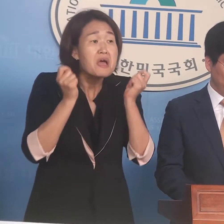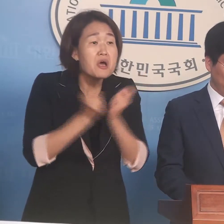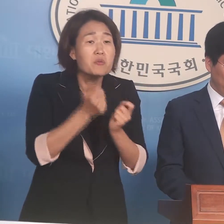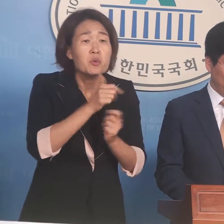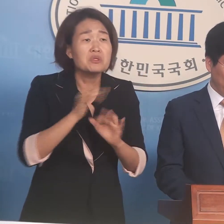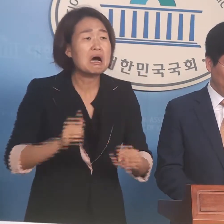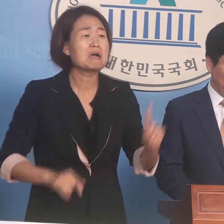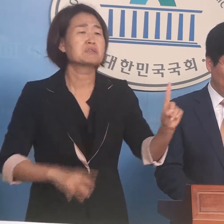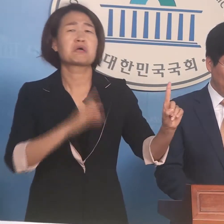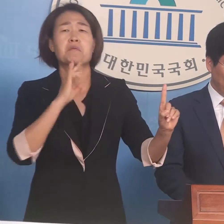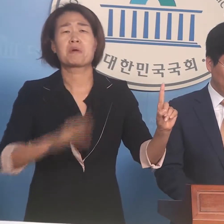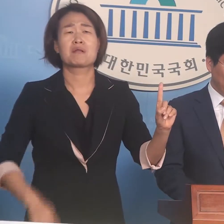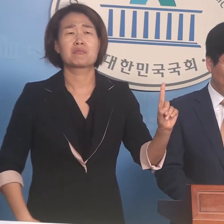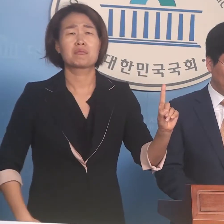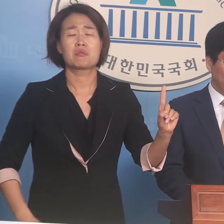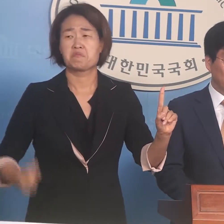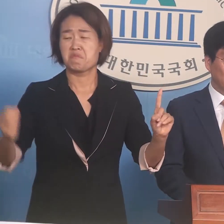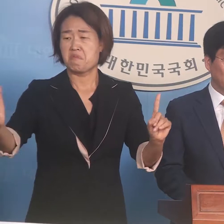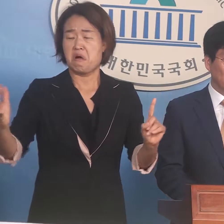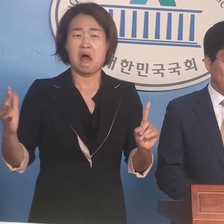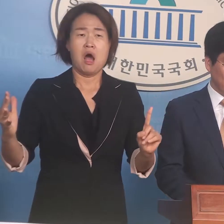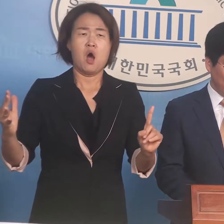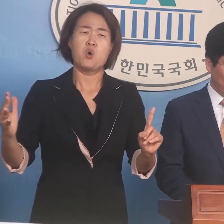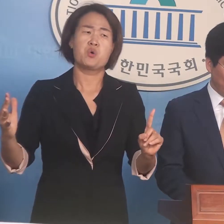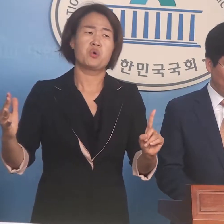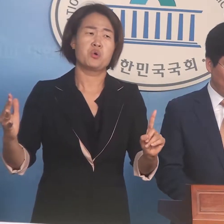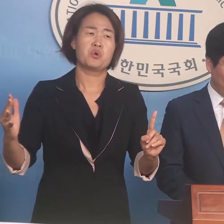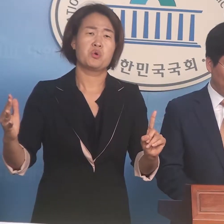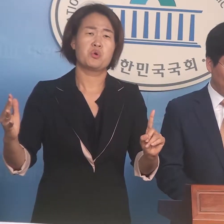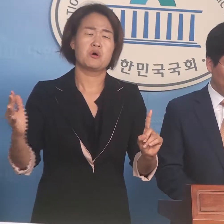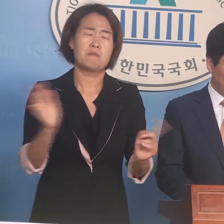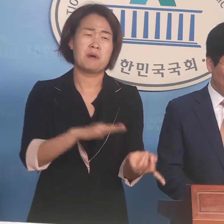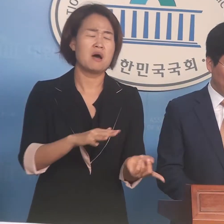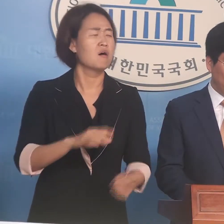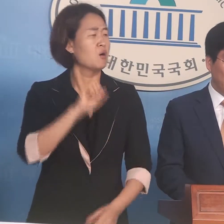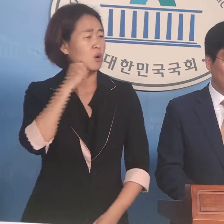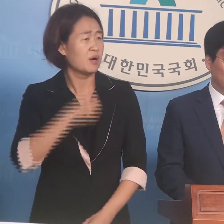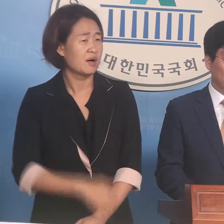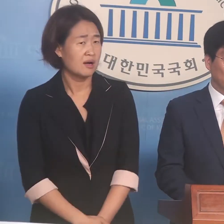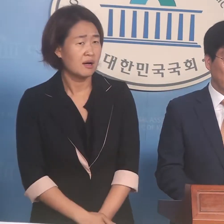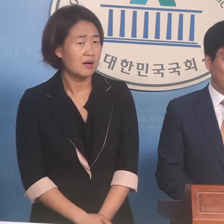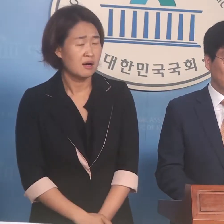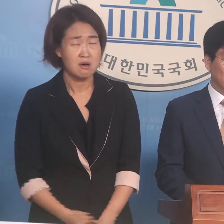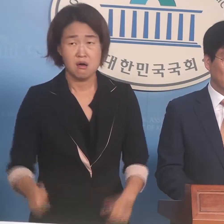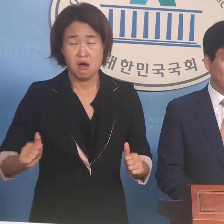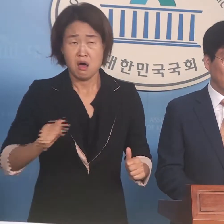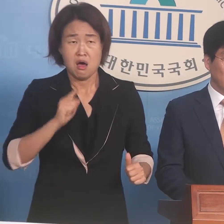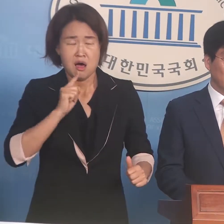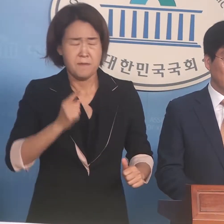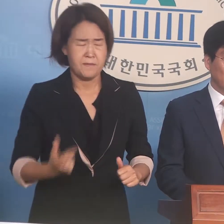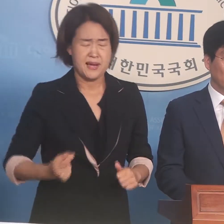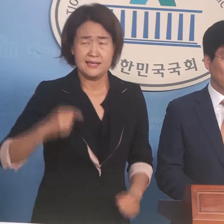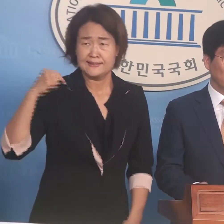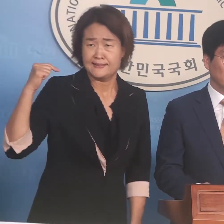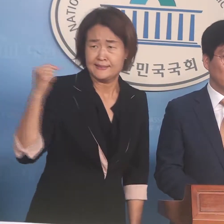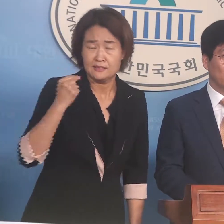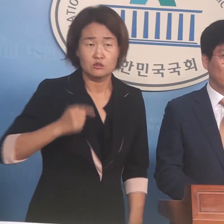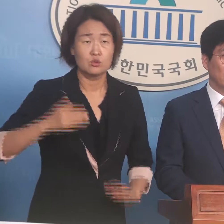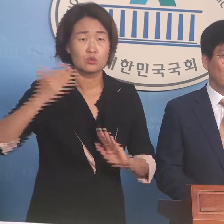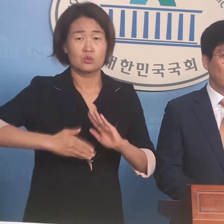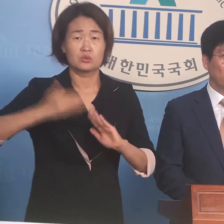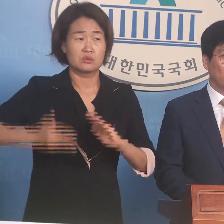대응하고 있습니다. 체급에서 벌써 상대가 되지 않고 있습니다. 소송 대응을 철저히 해서